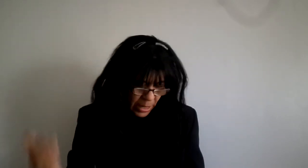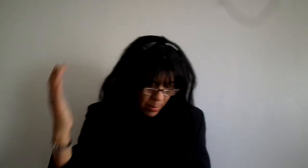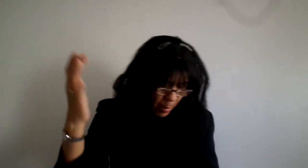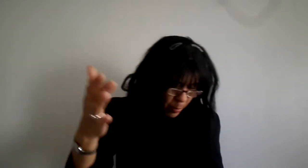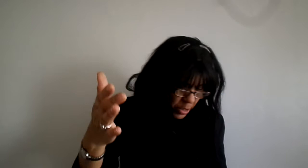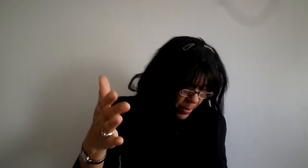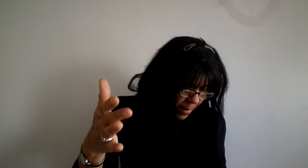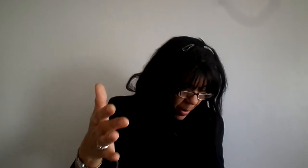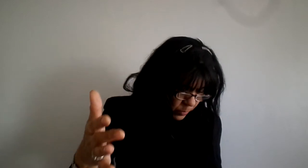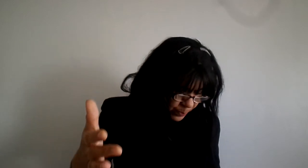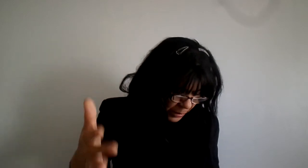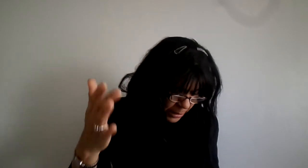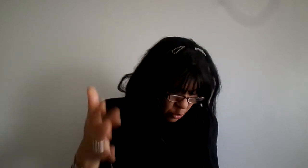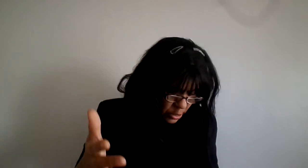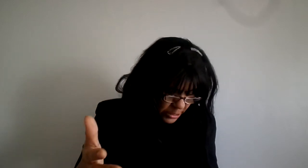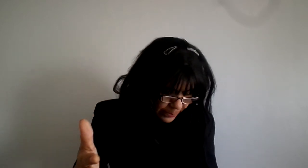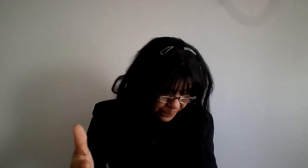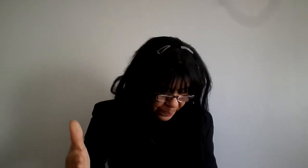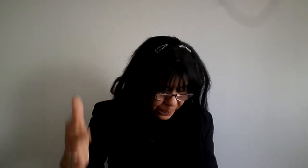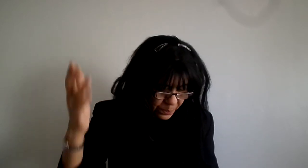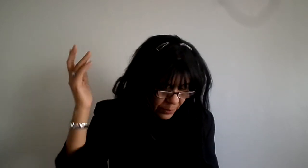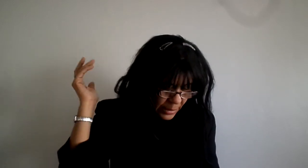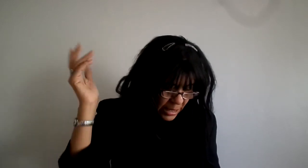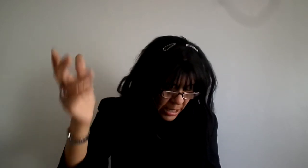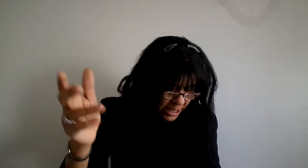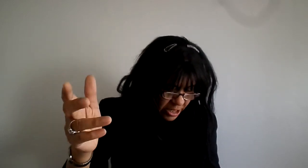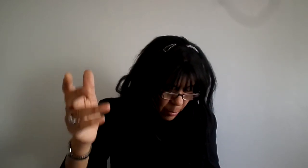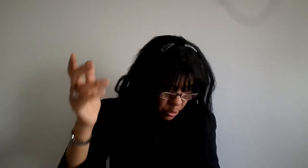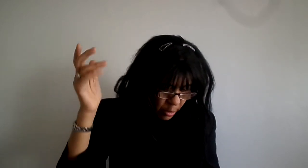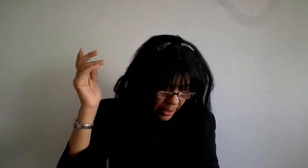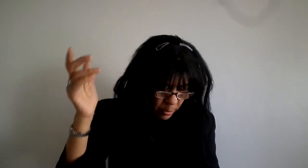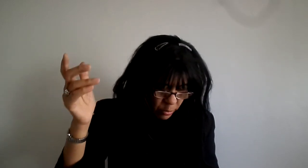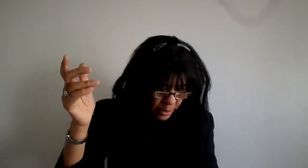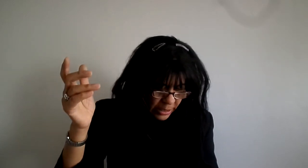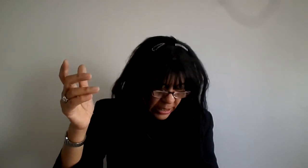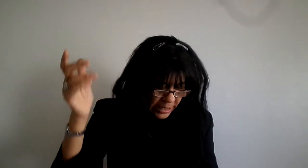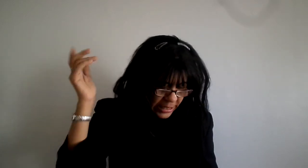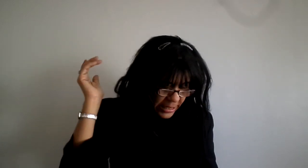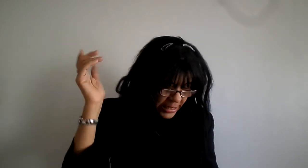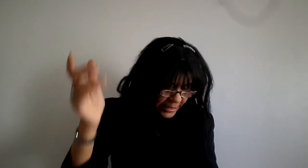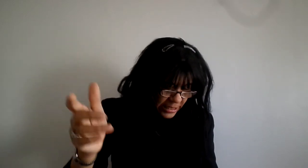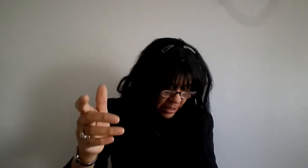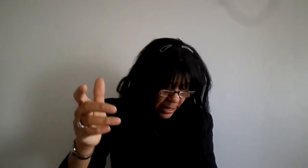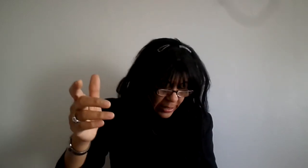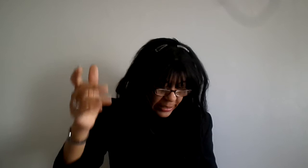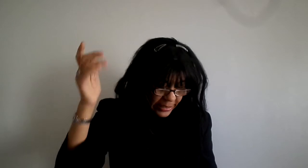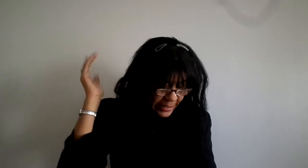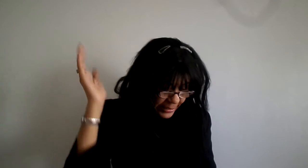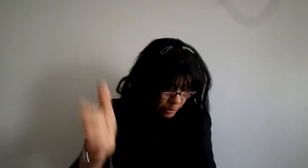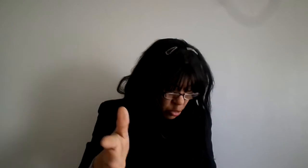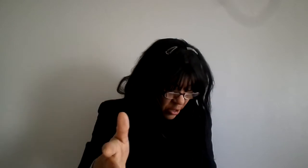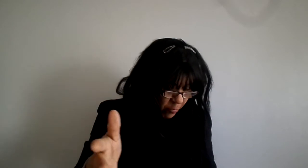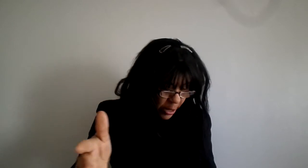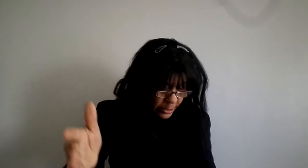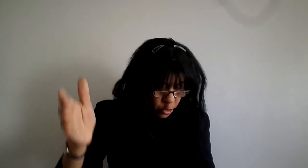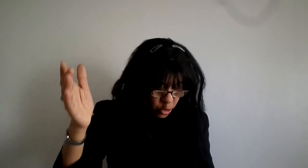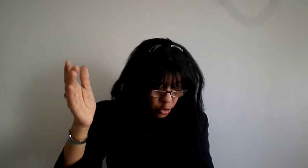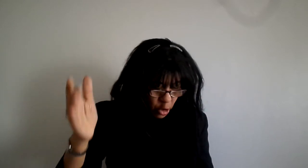Vamos por ahí para abajo. Entonces, y llamó Dios a la luz y la tigrela y nos difue todo